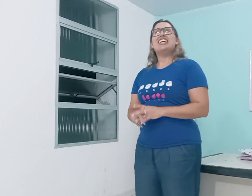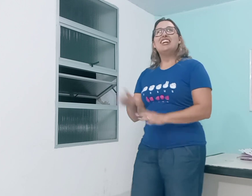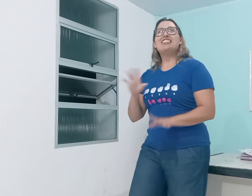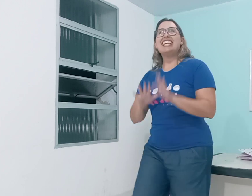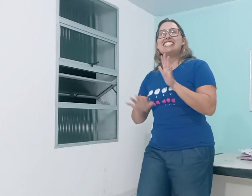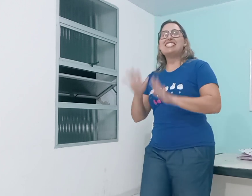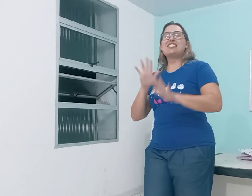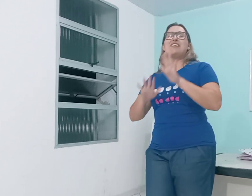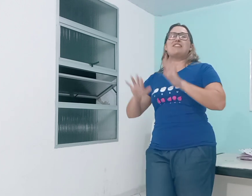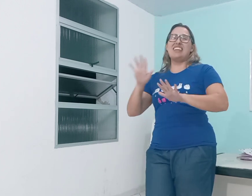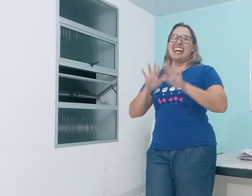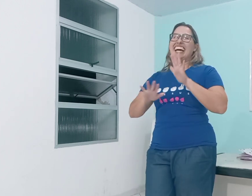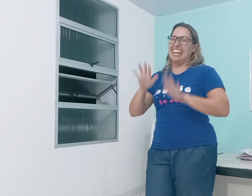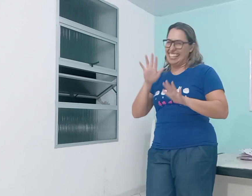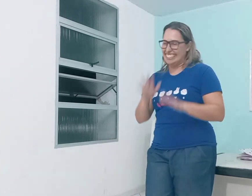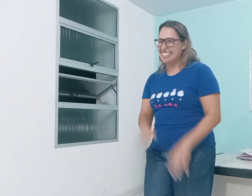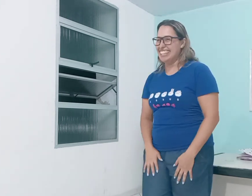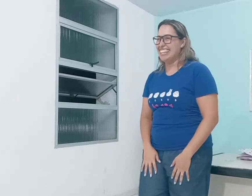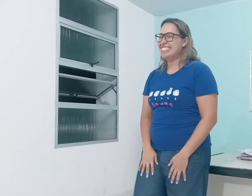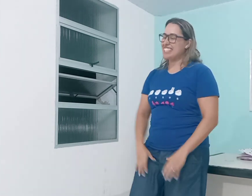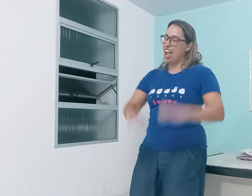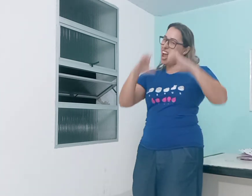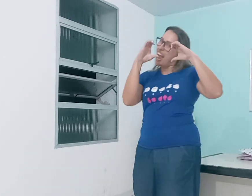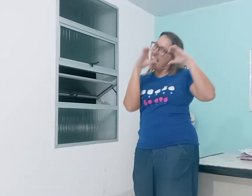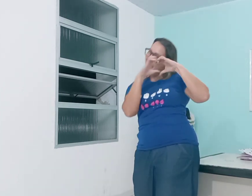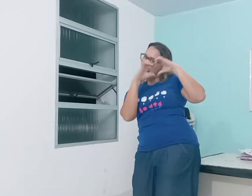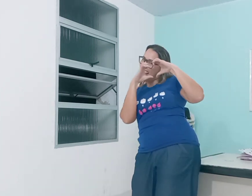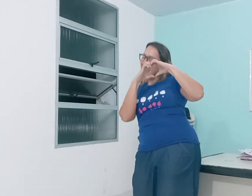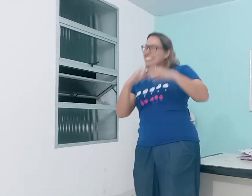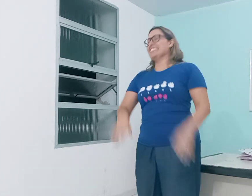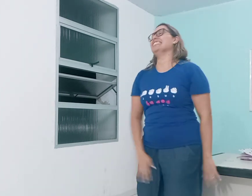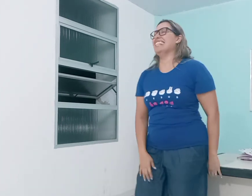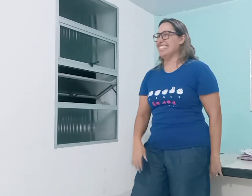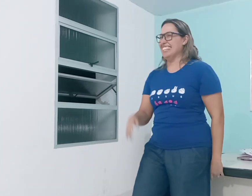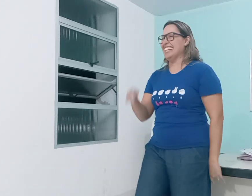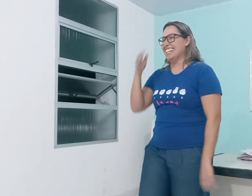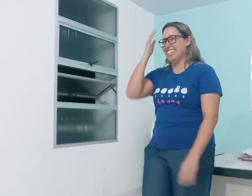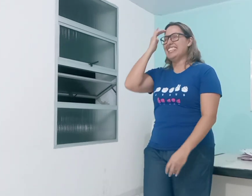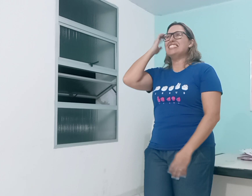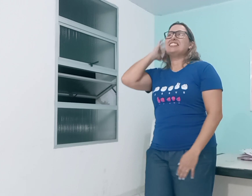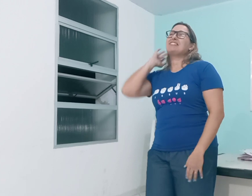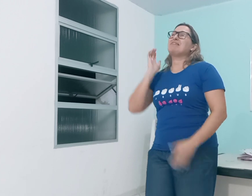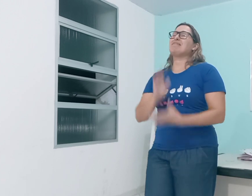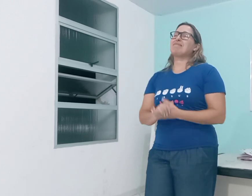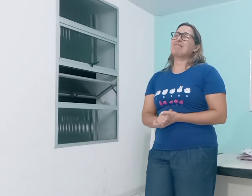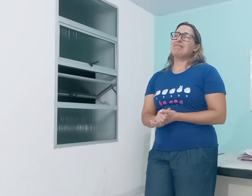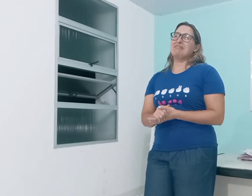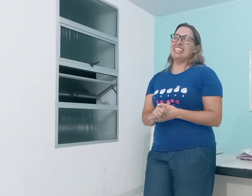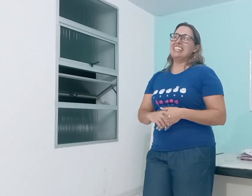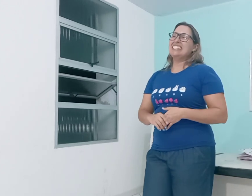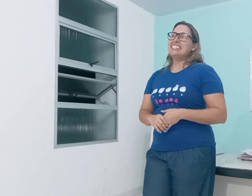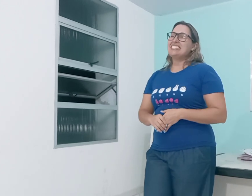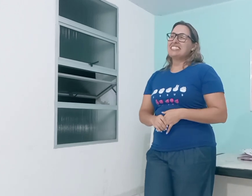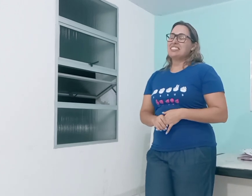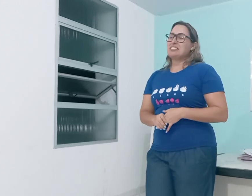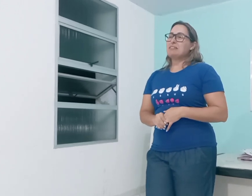Está sendo gravado, eu vou mandar. Eu vou enviar para ele. Essa eu não pergunto.